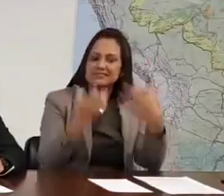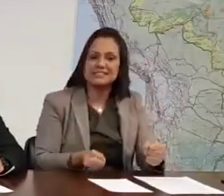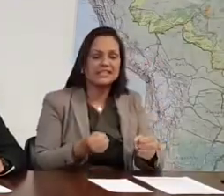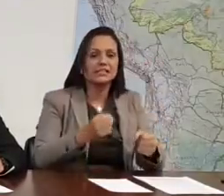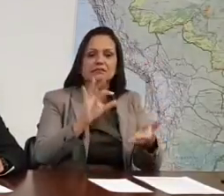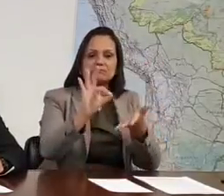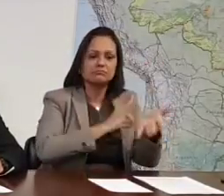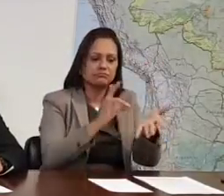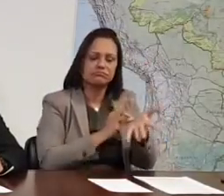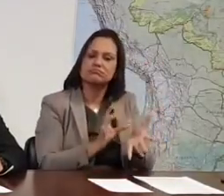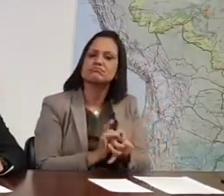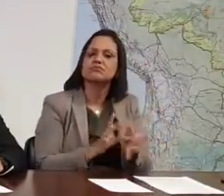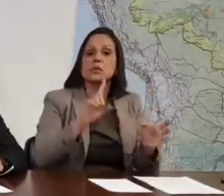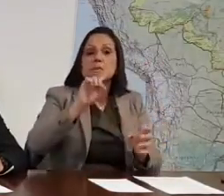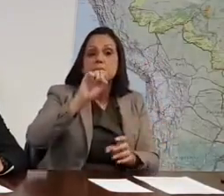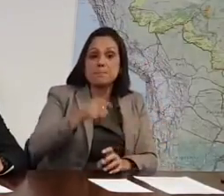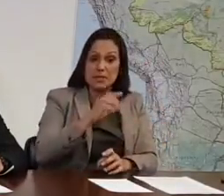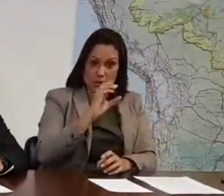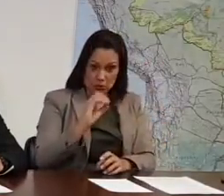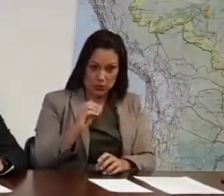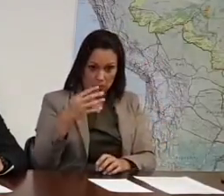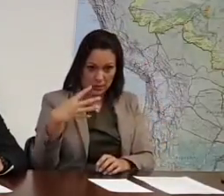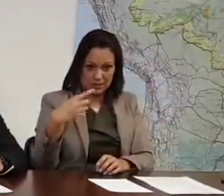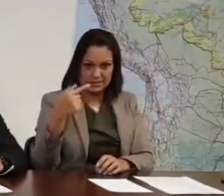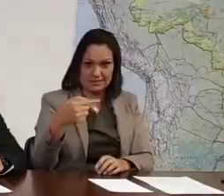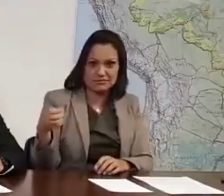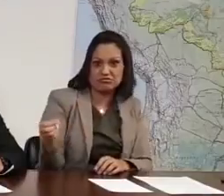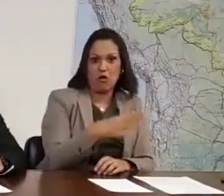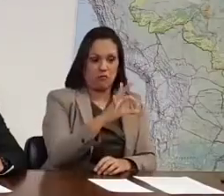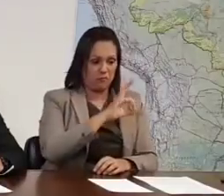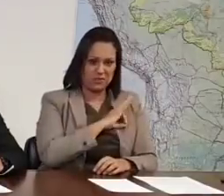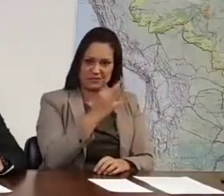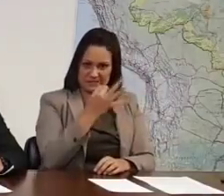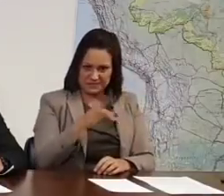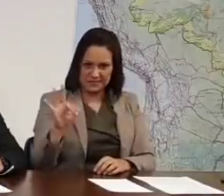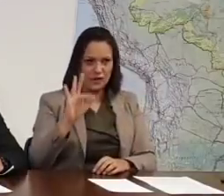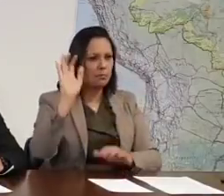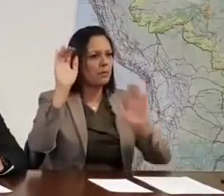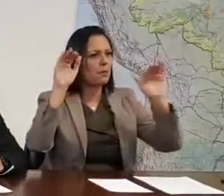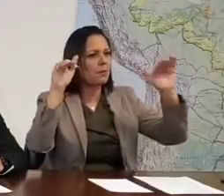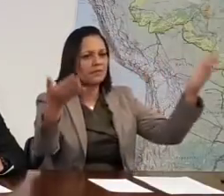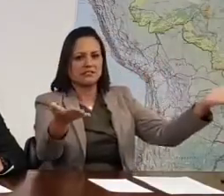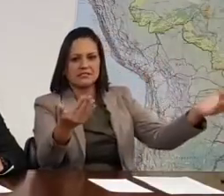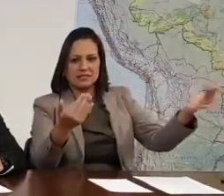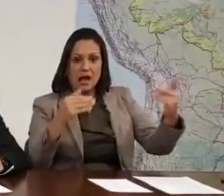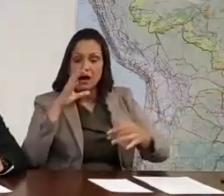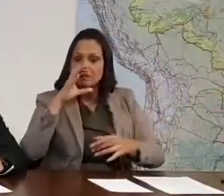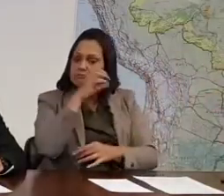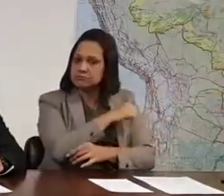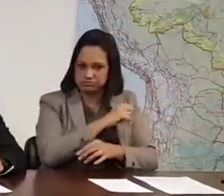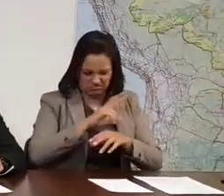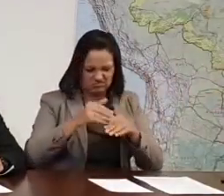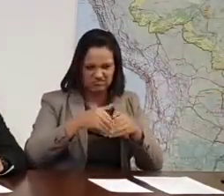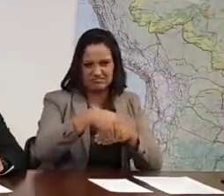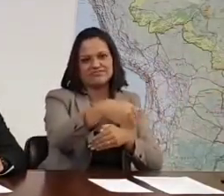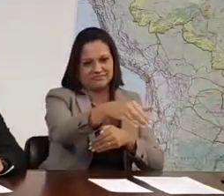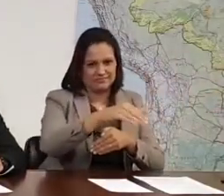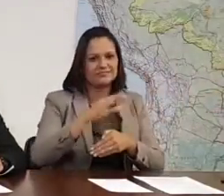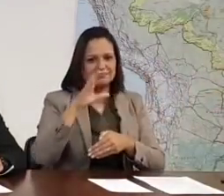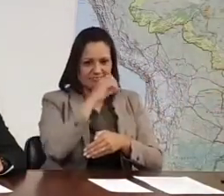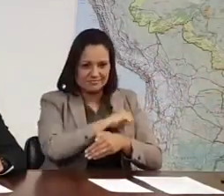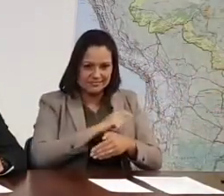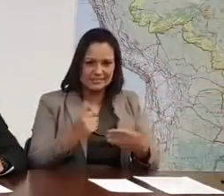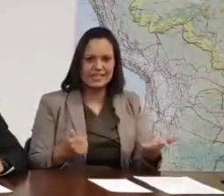1.047 novos policiais federais. A convocação será feita o mais rápido possível. O pessoal faz